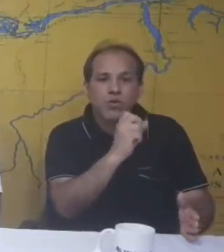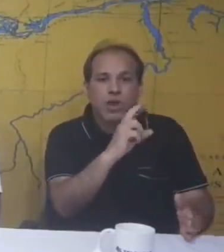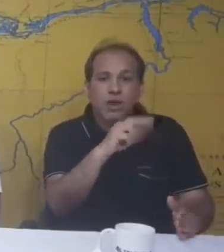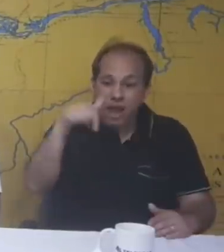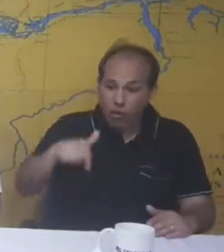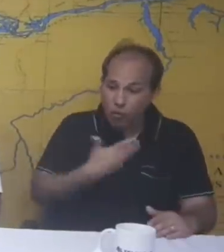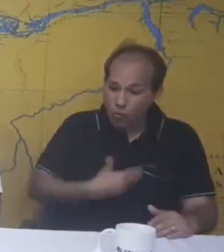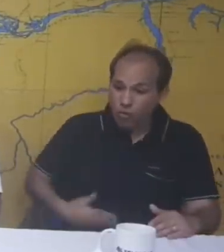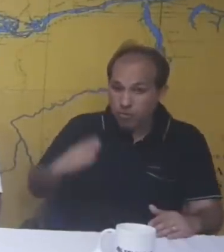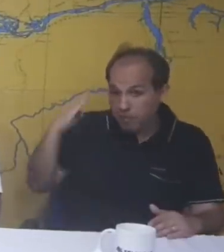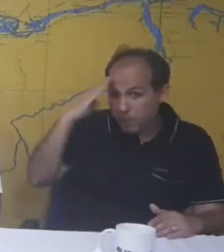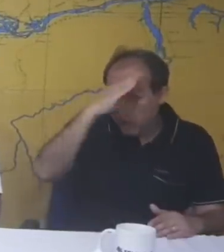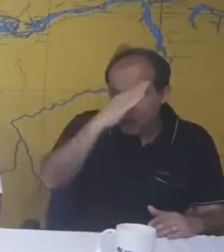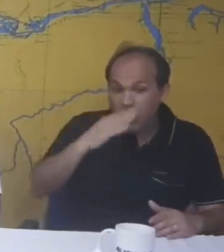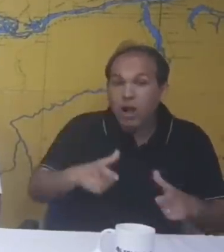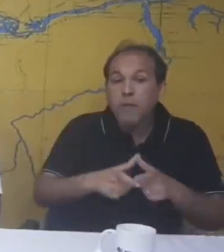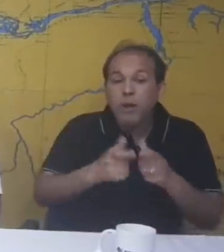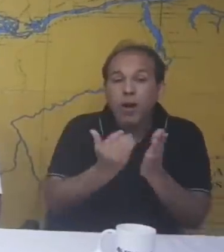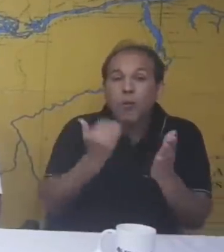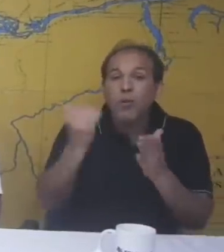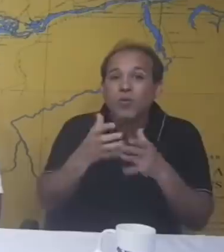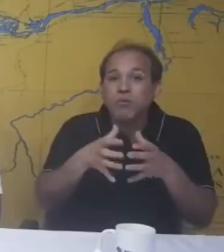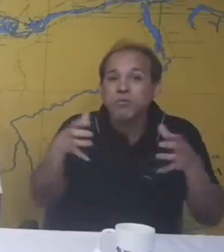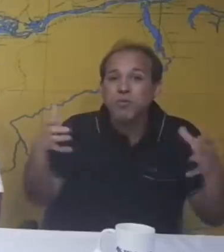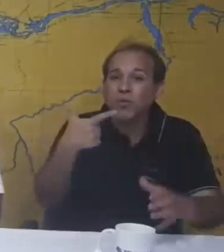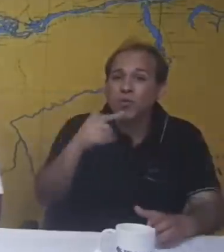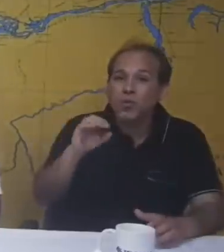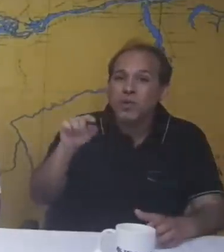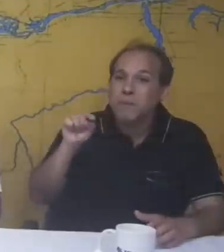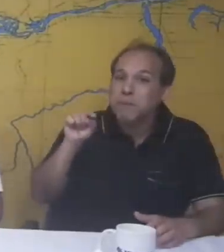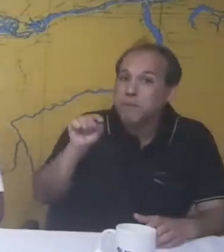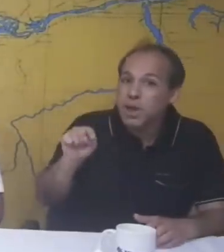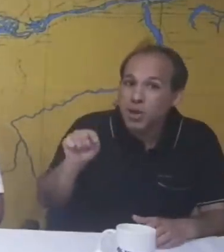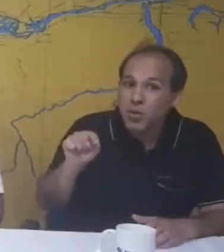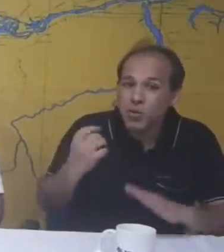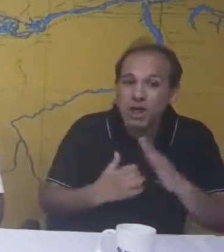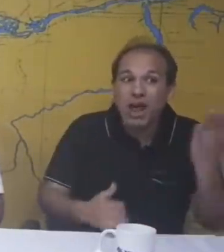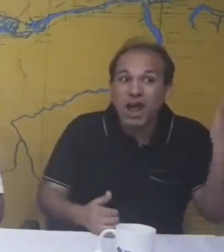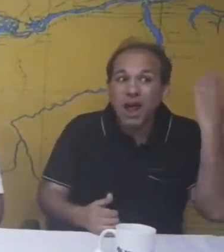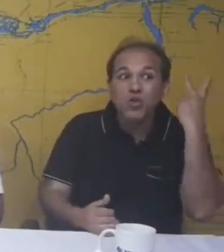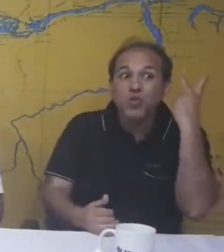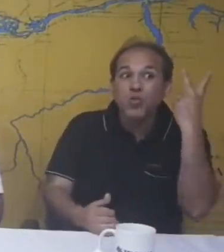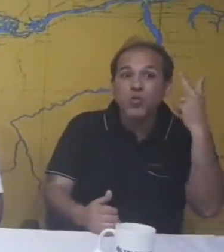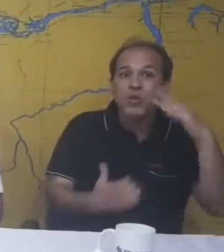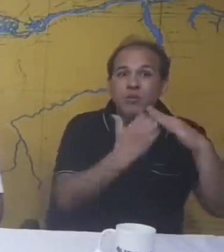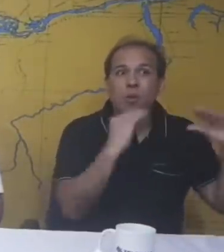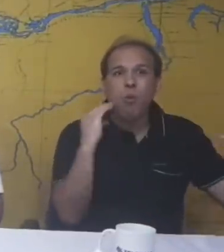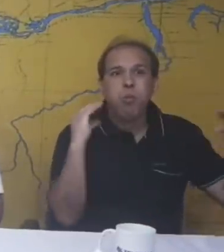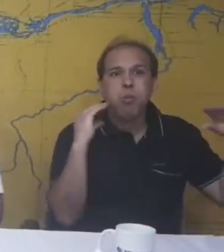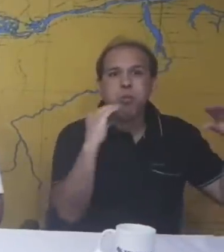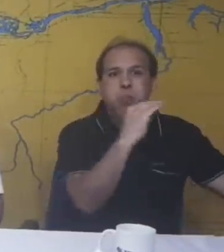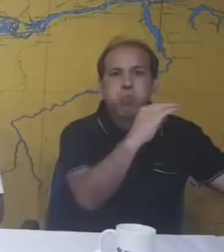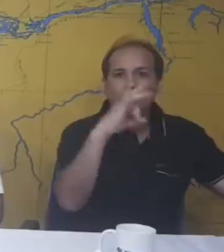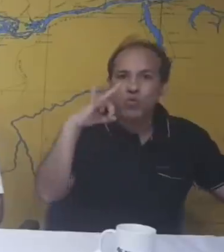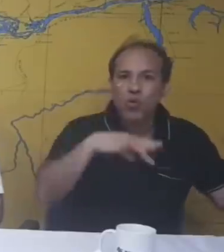governo, nós temos para 200 mil empresas, que antes duas empresas recebiam da Caixa